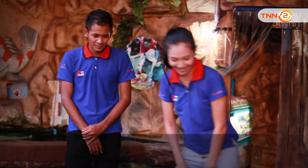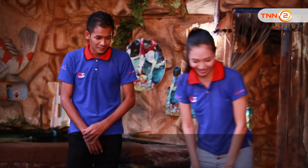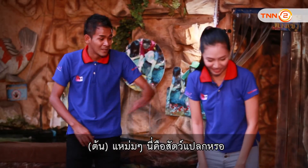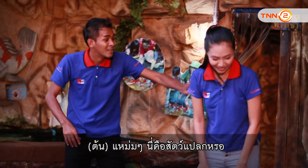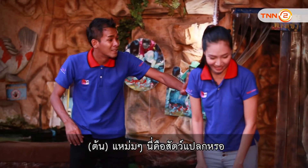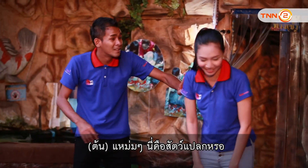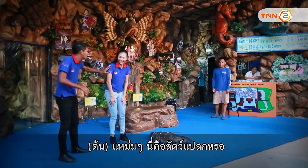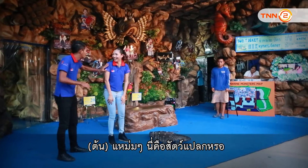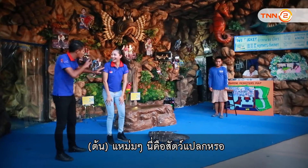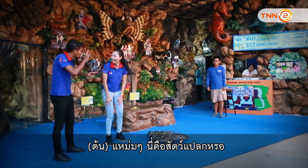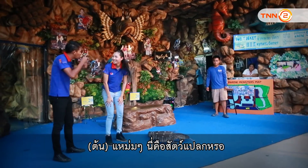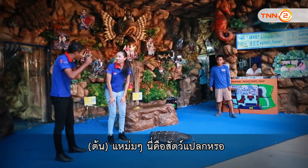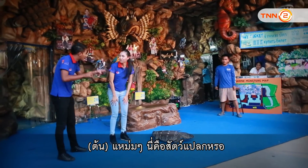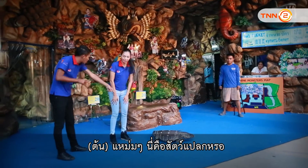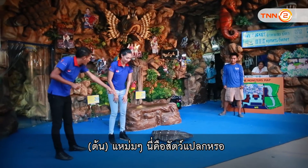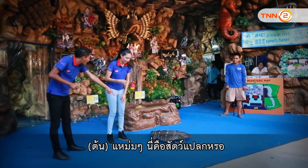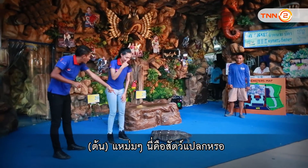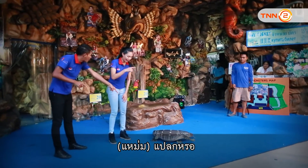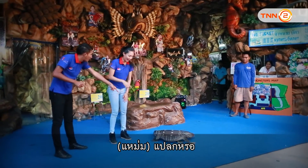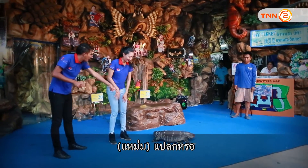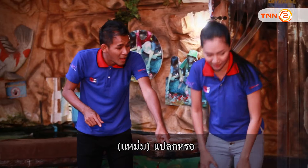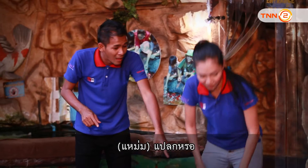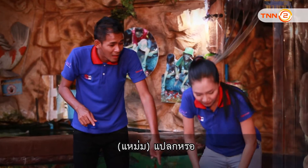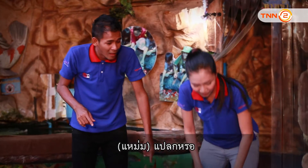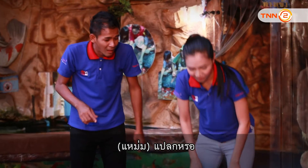น้องแม่มน้องแม่มนี่คือสัตว์แปลกเหรอ แปลก